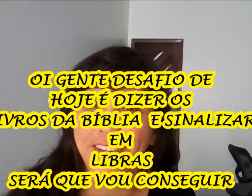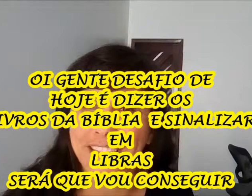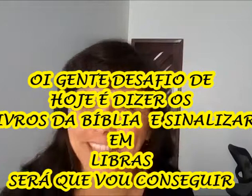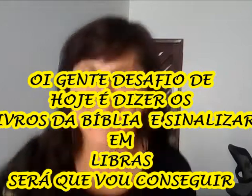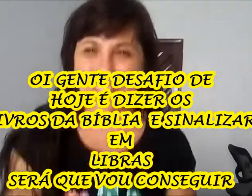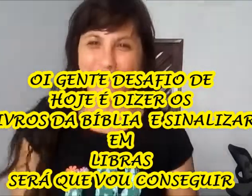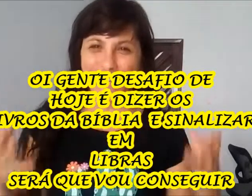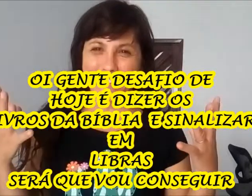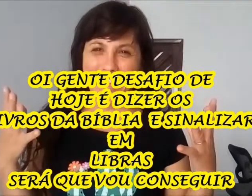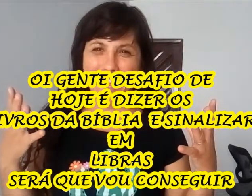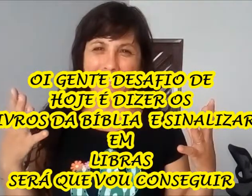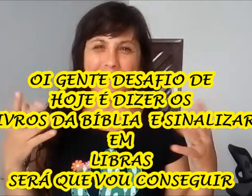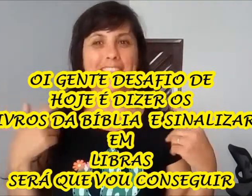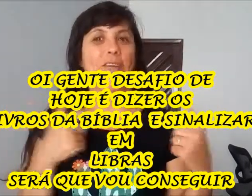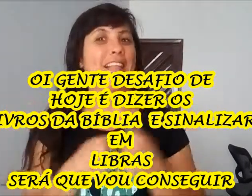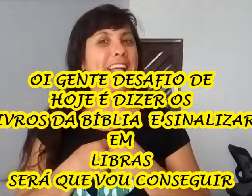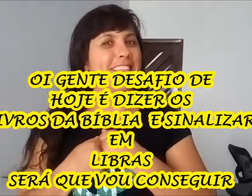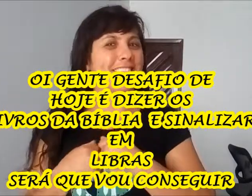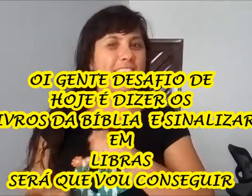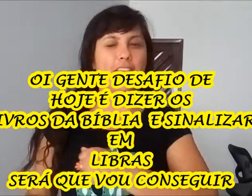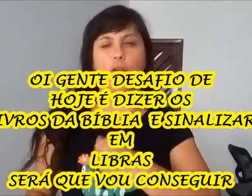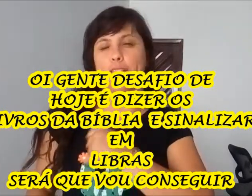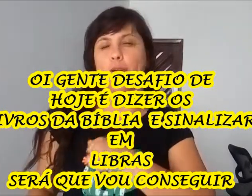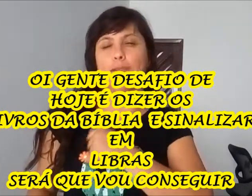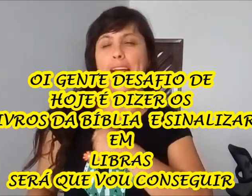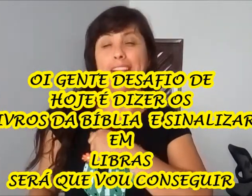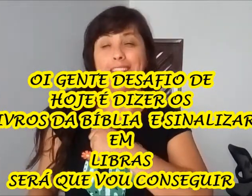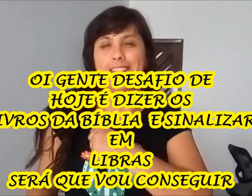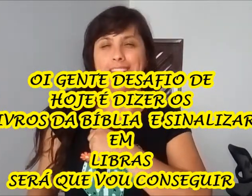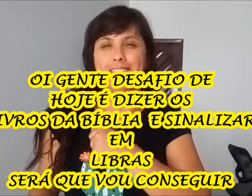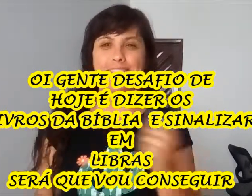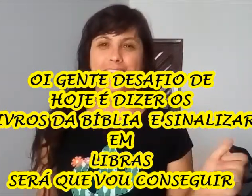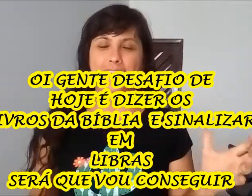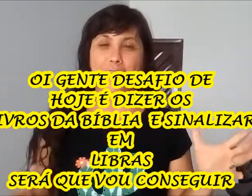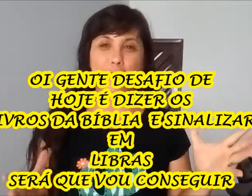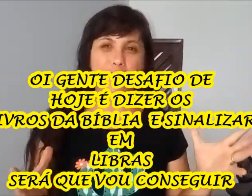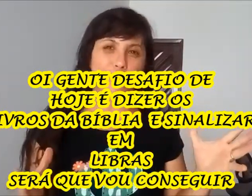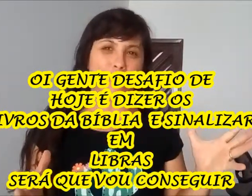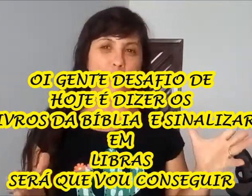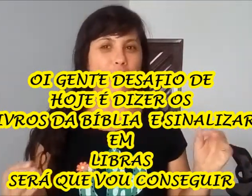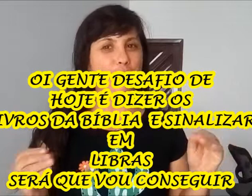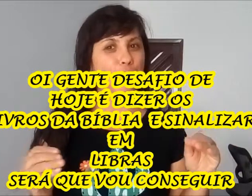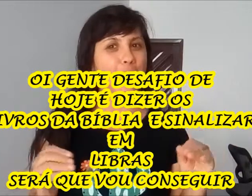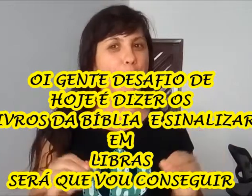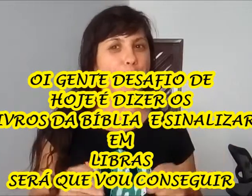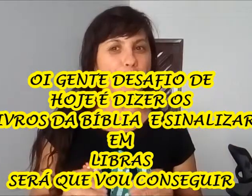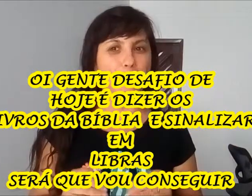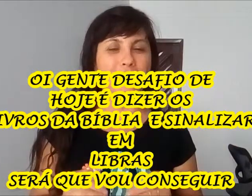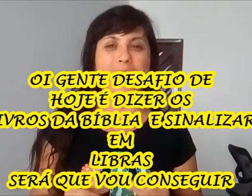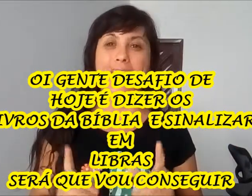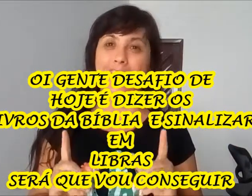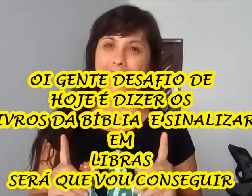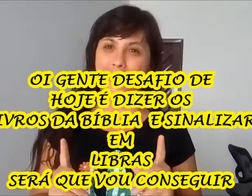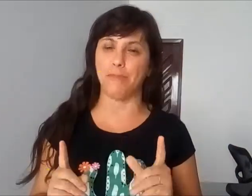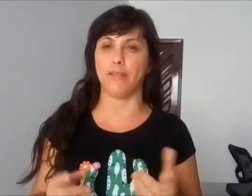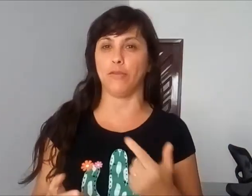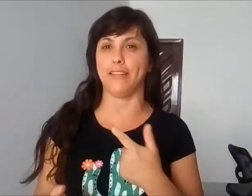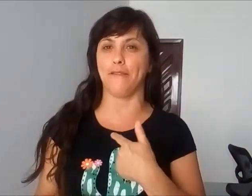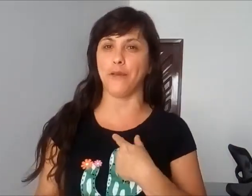oi gente notei saudade vontade vamos aprender os livros da bíblia em libras o desafio